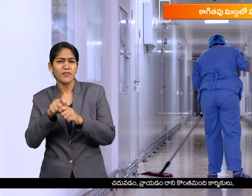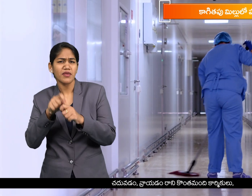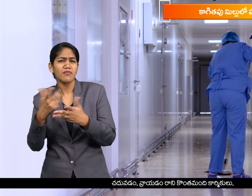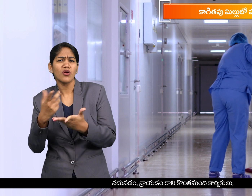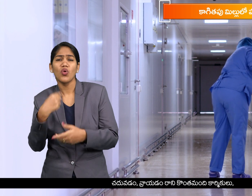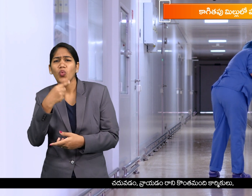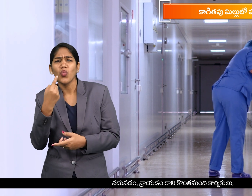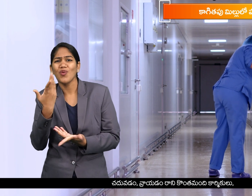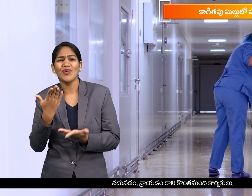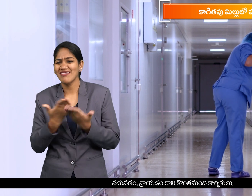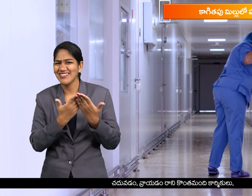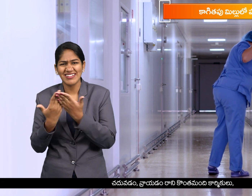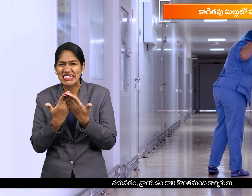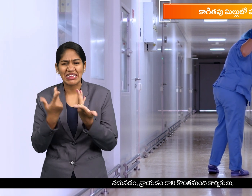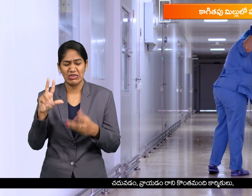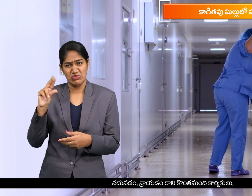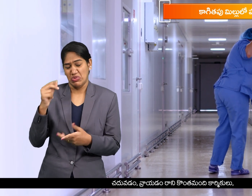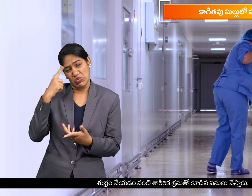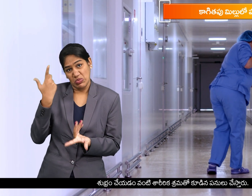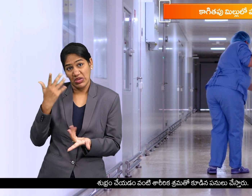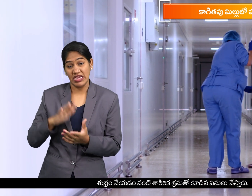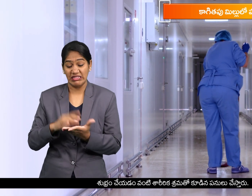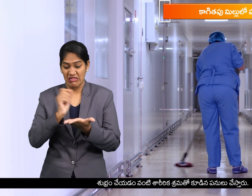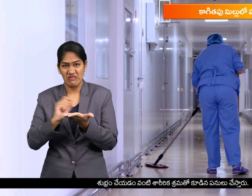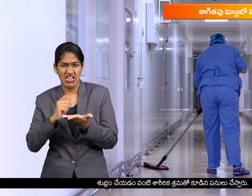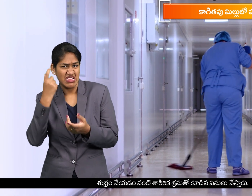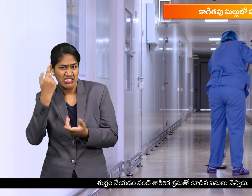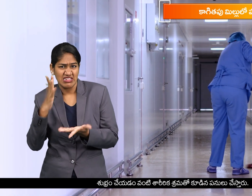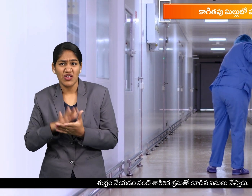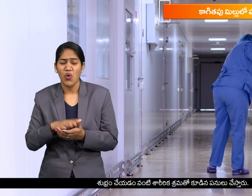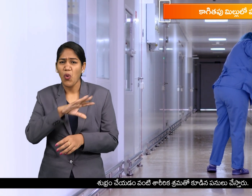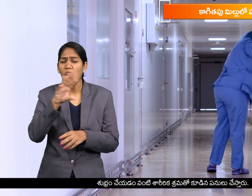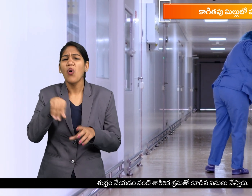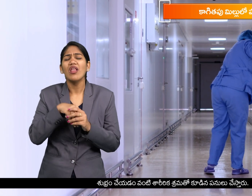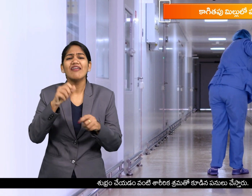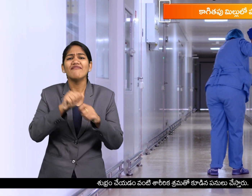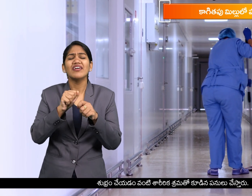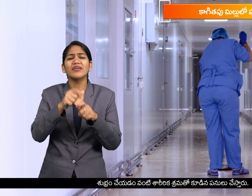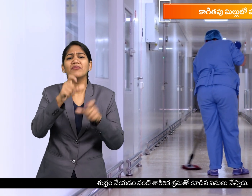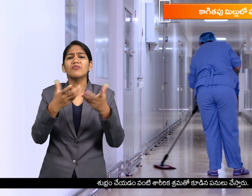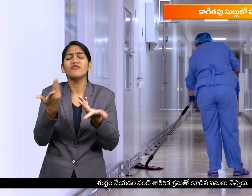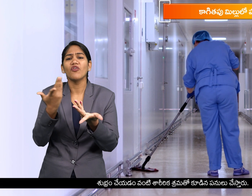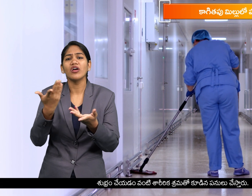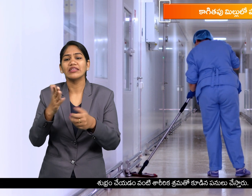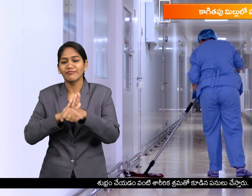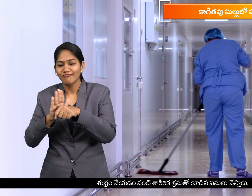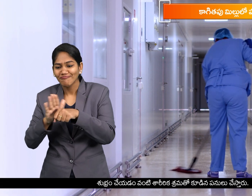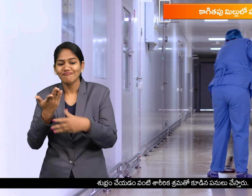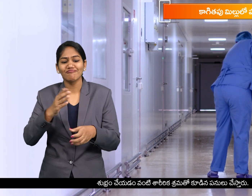చదవటం, రాయటం రాని కొంతమంది కార్మికులు శుభ్రం చేయడం వంటి శారీరక శ్రమతో కూడిన పనులు చేస్తారు.